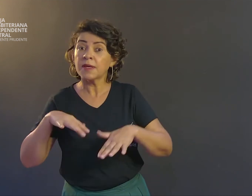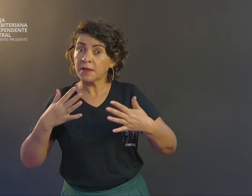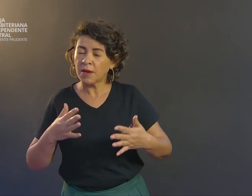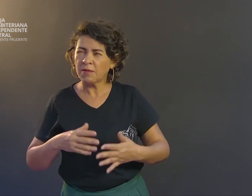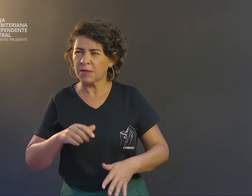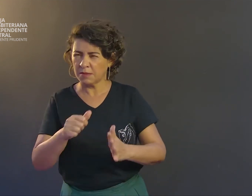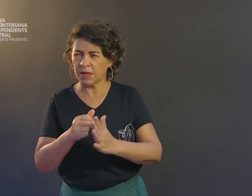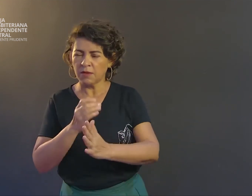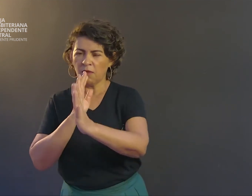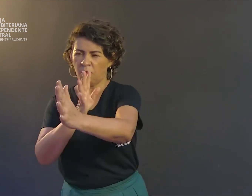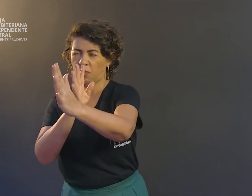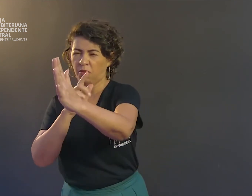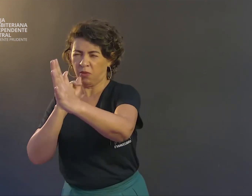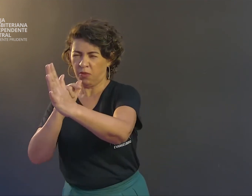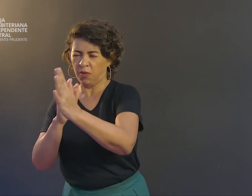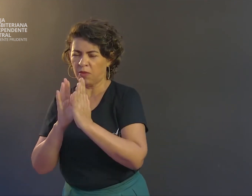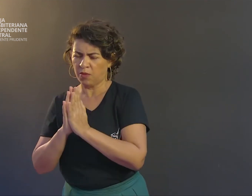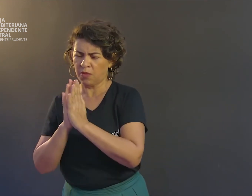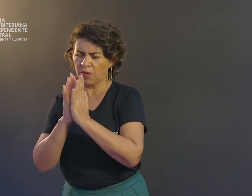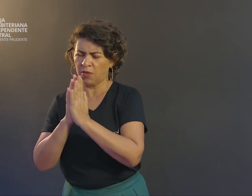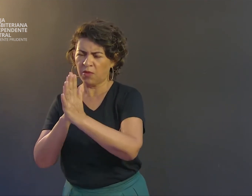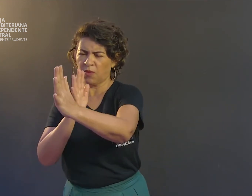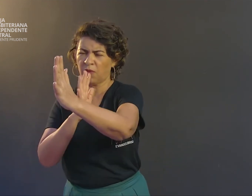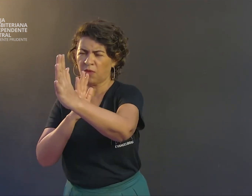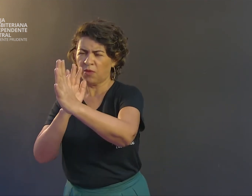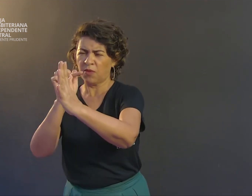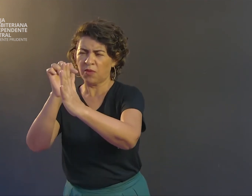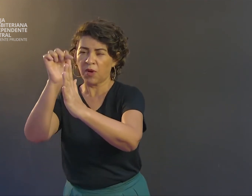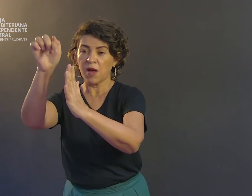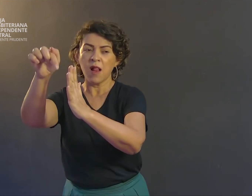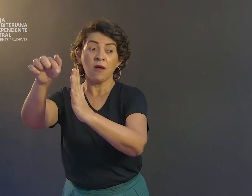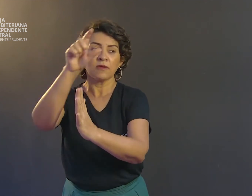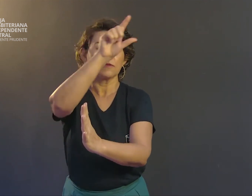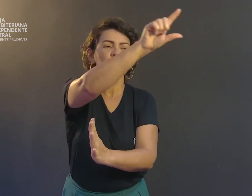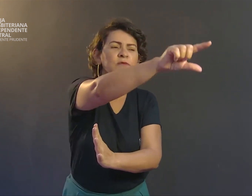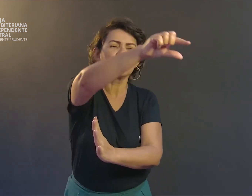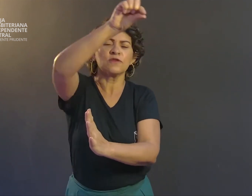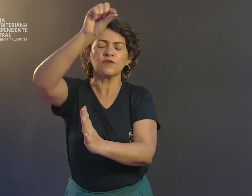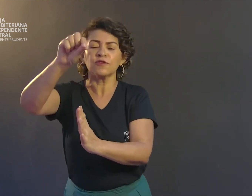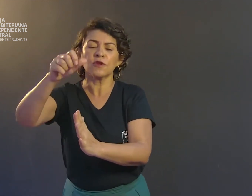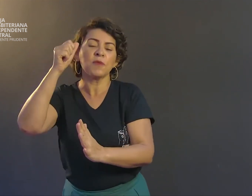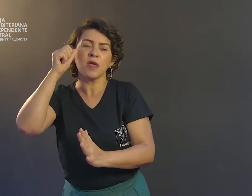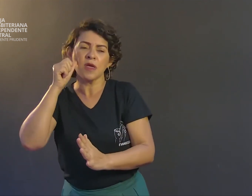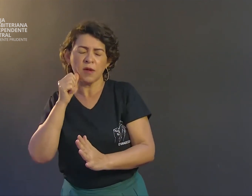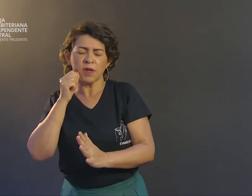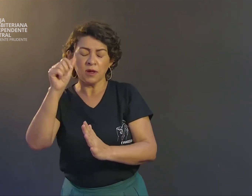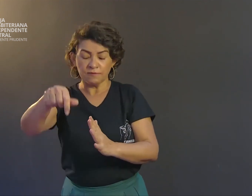na frente, fui orar pela senhora. Quando comecei a orar por ela, a senhora passou a gritar de